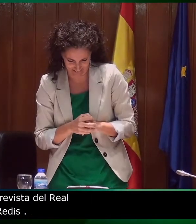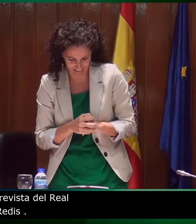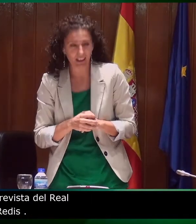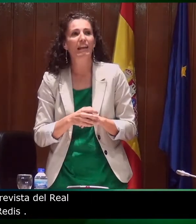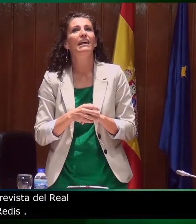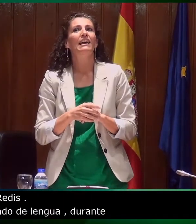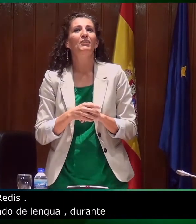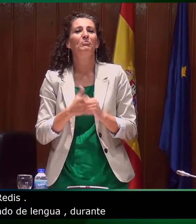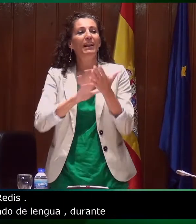española concretamente